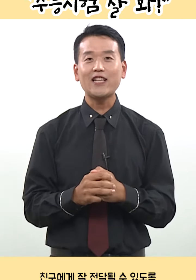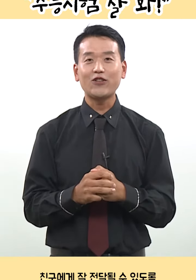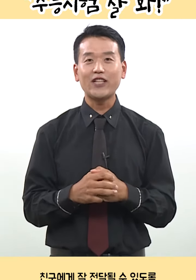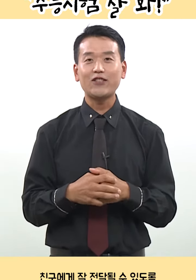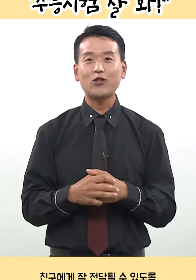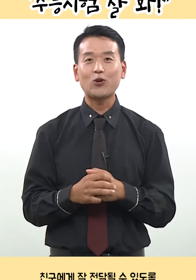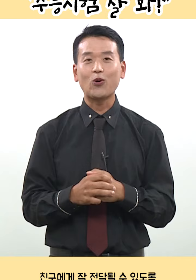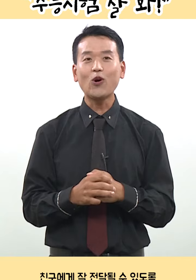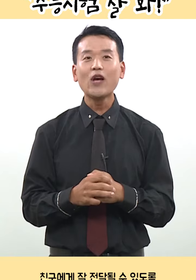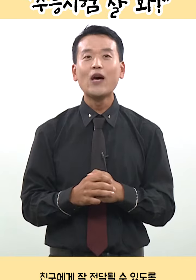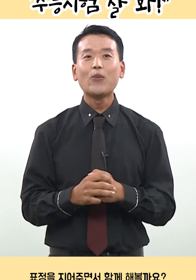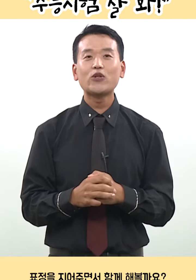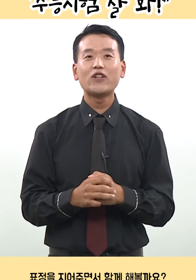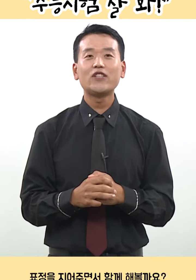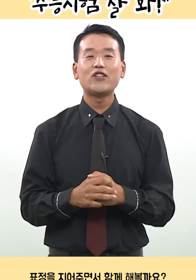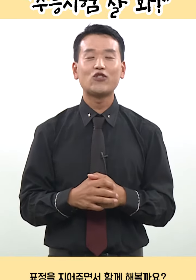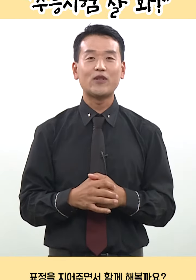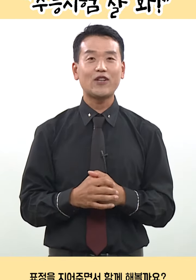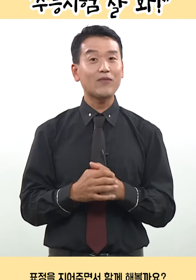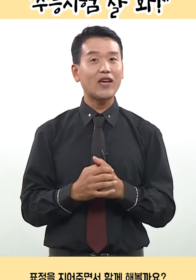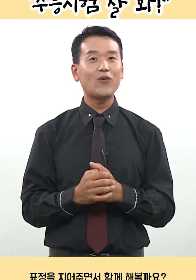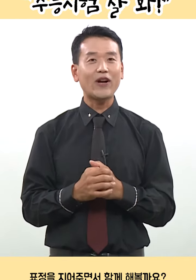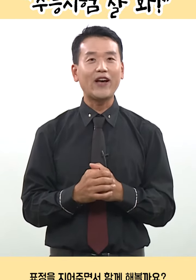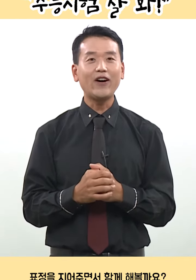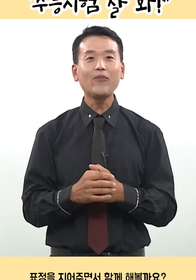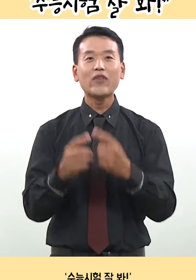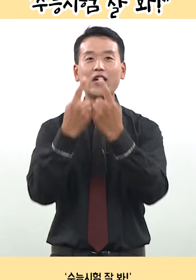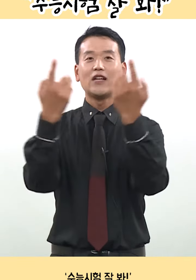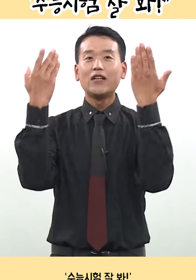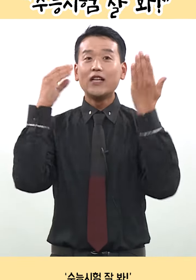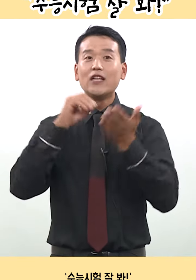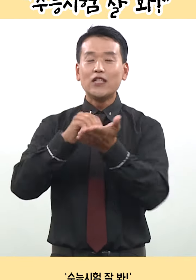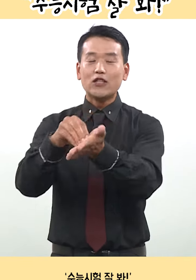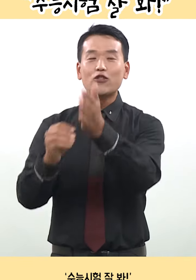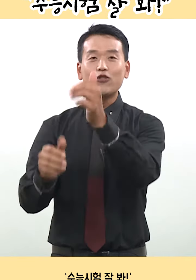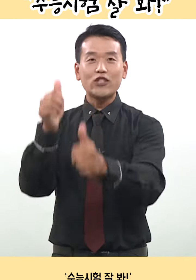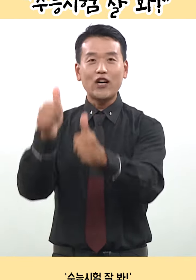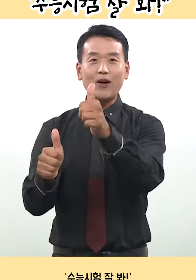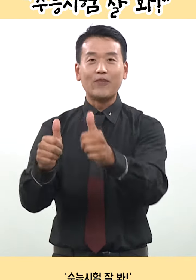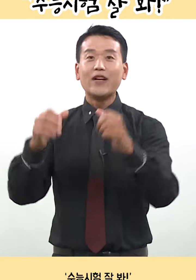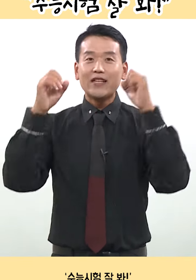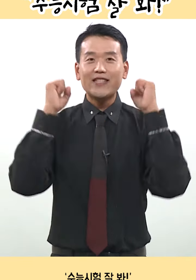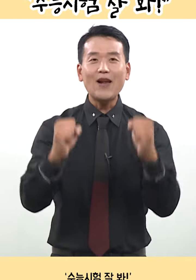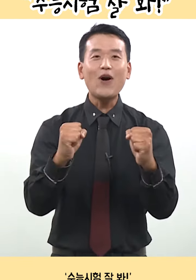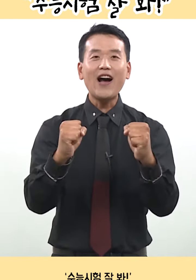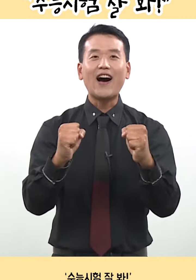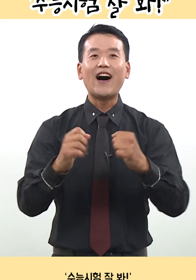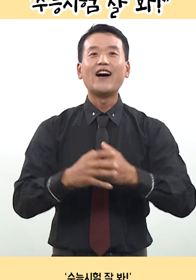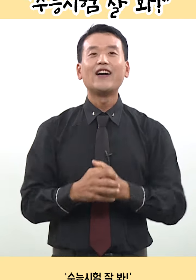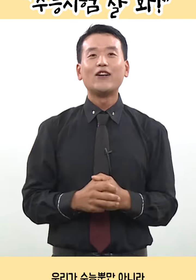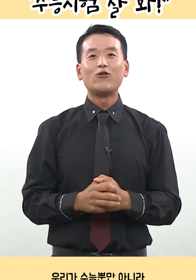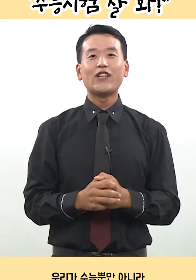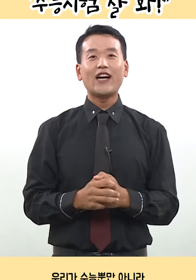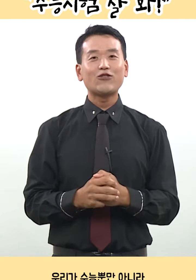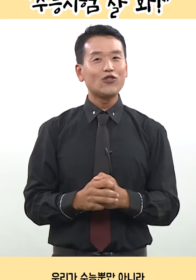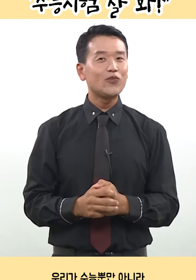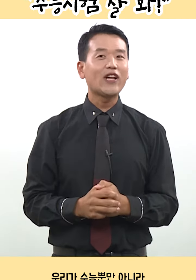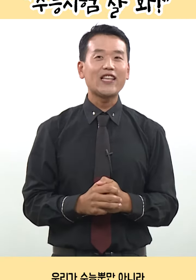전달될 수 있도록 표정을 지어주면서 함께 해볼까요? 수능시험 잘 봐! 우리가 수능뿐 아니라